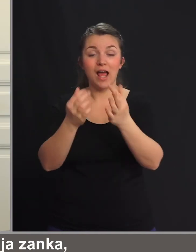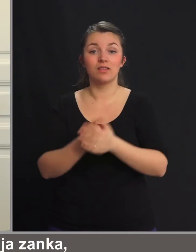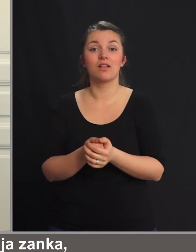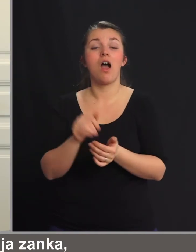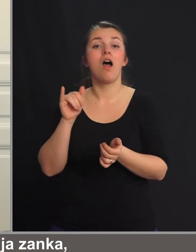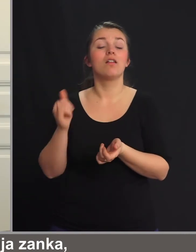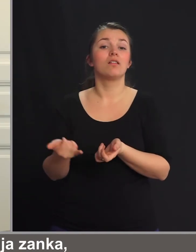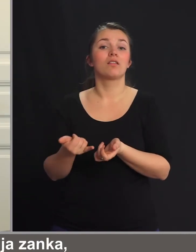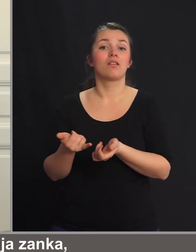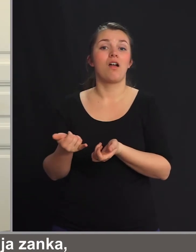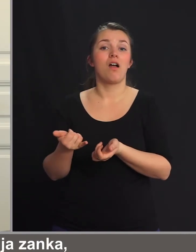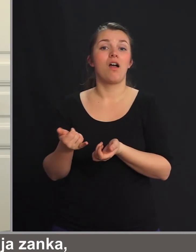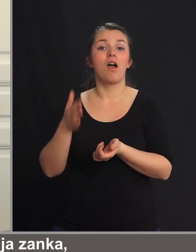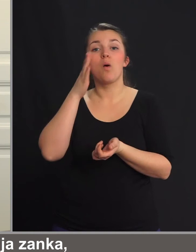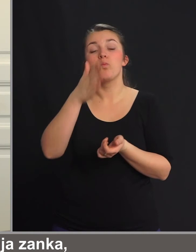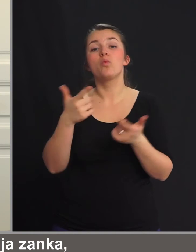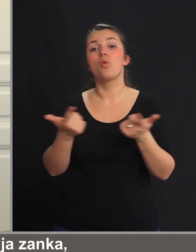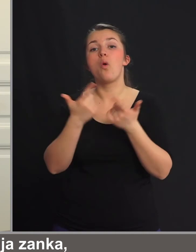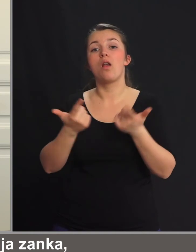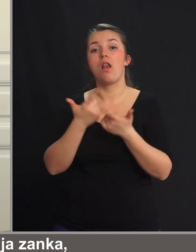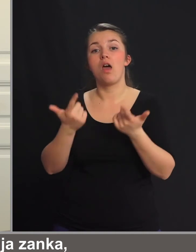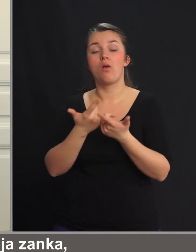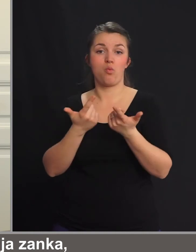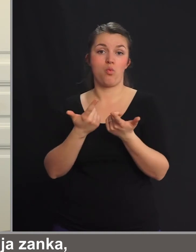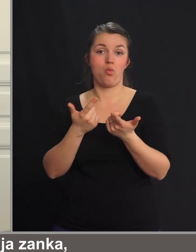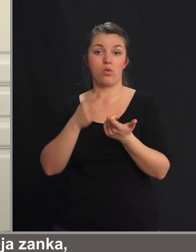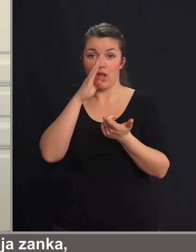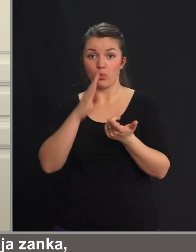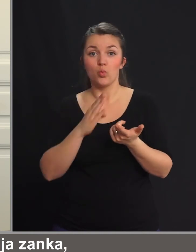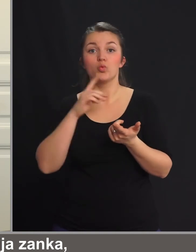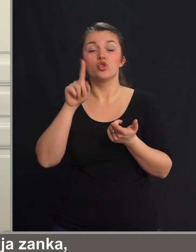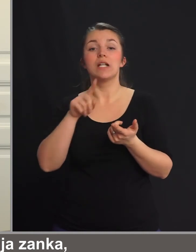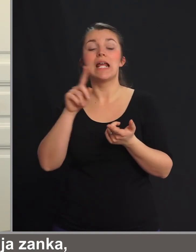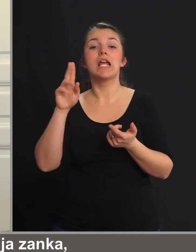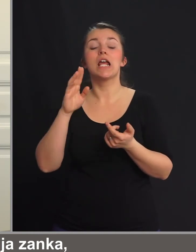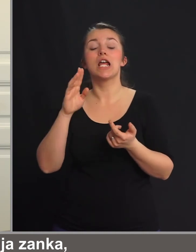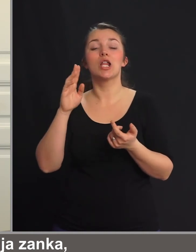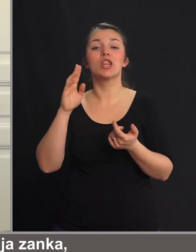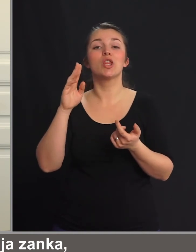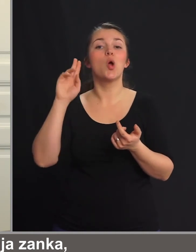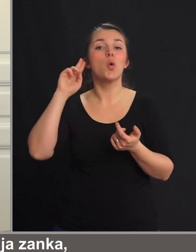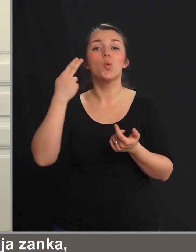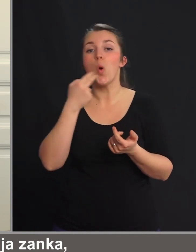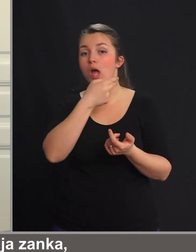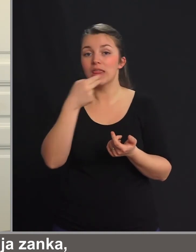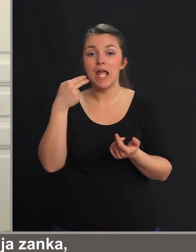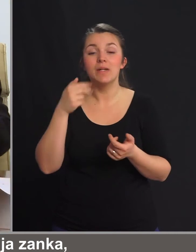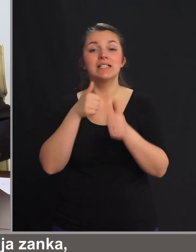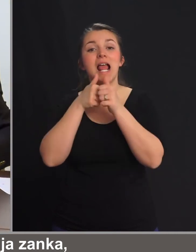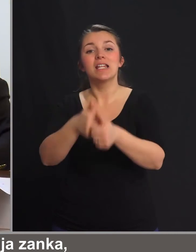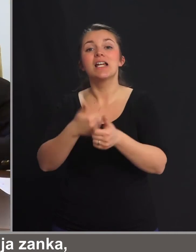indukcijska zanka, da bodo lahko naglušni in gluhonemi